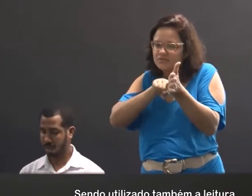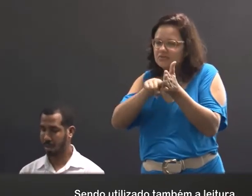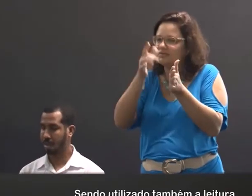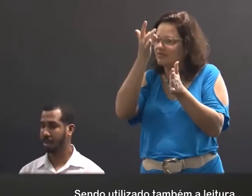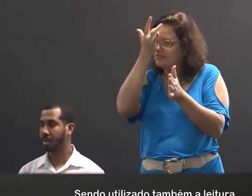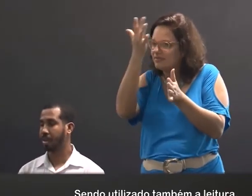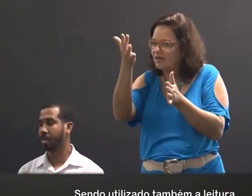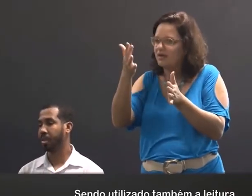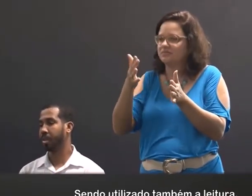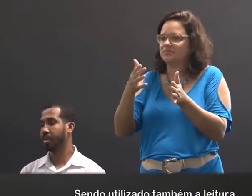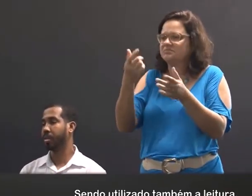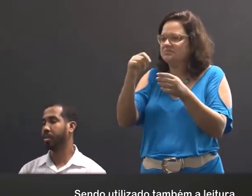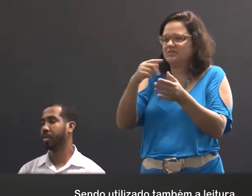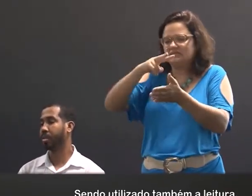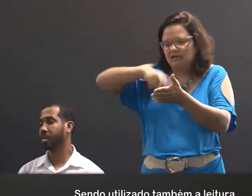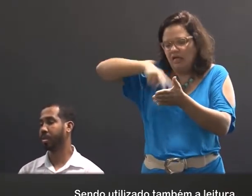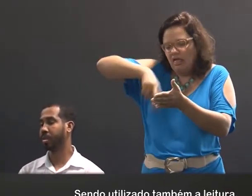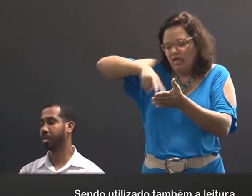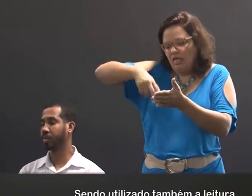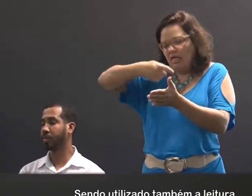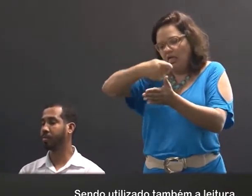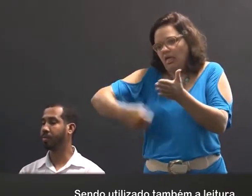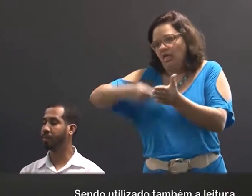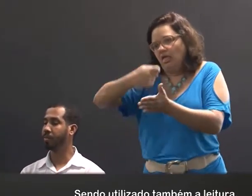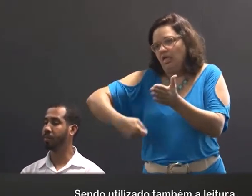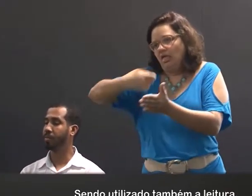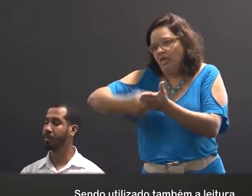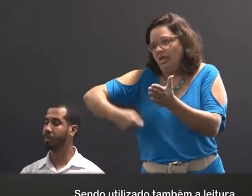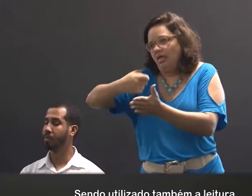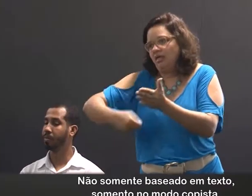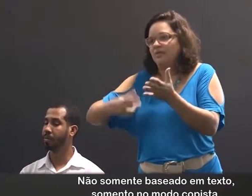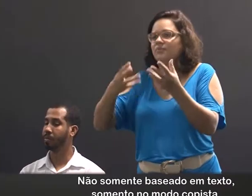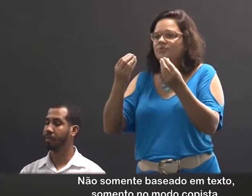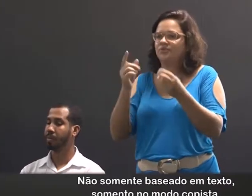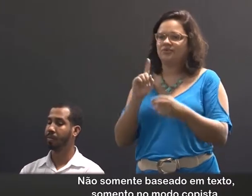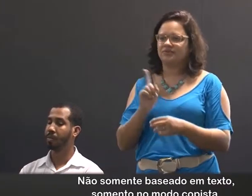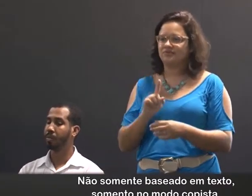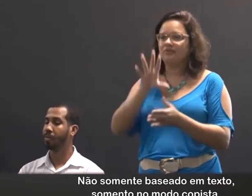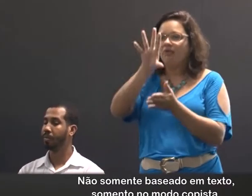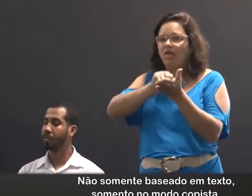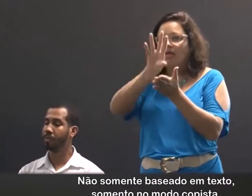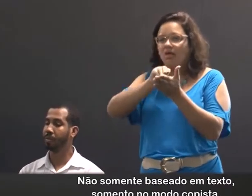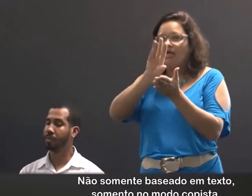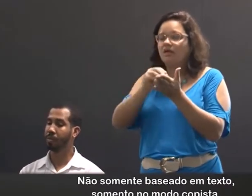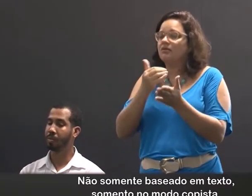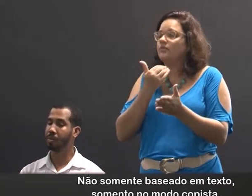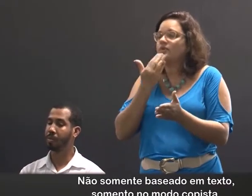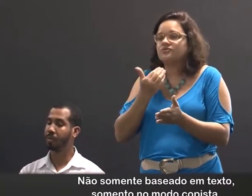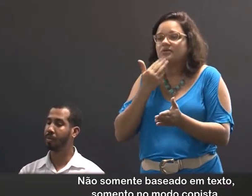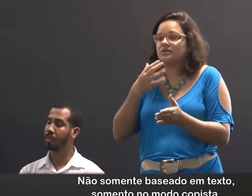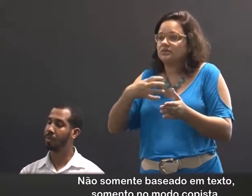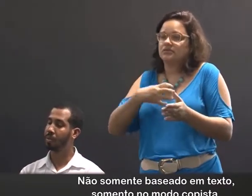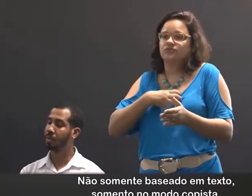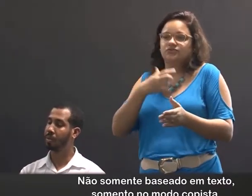sendo utilizado também de maneira fácil a leitura, não somente baseado em textos, né, somente através do modo